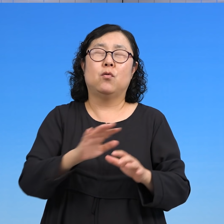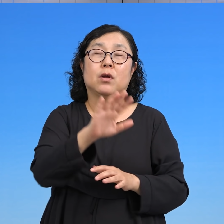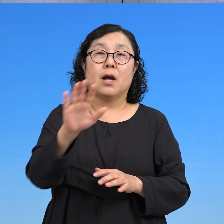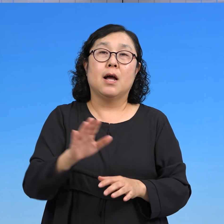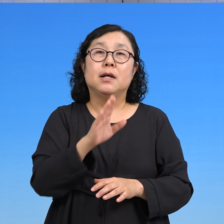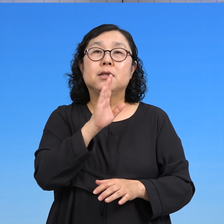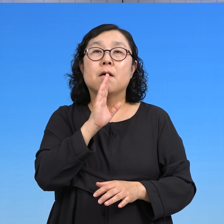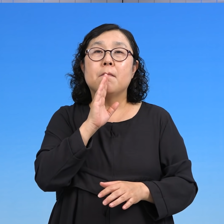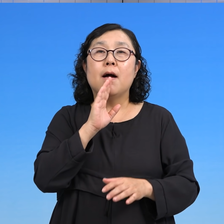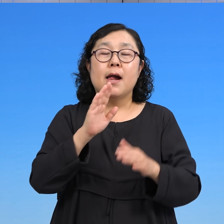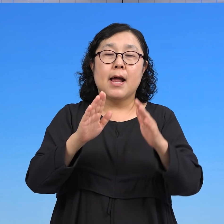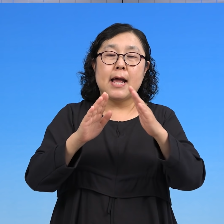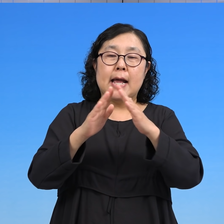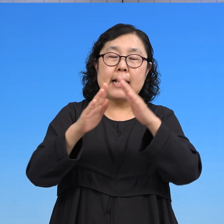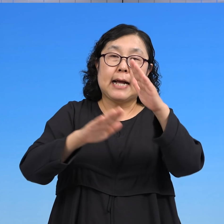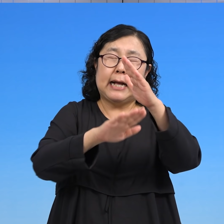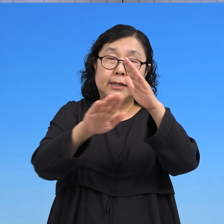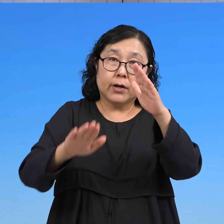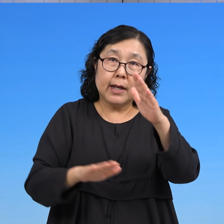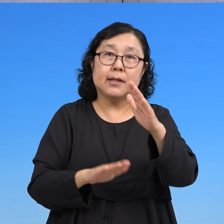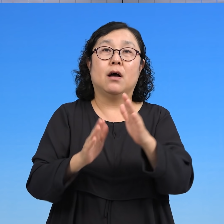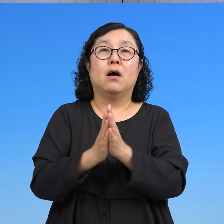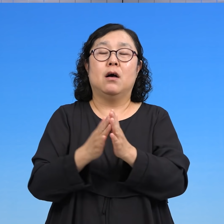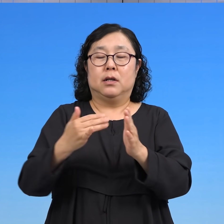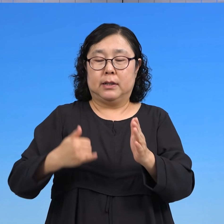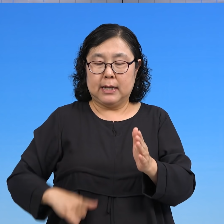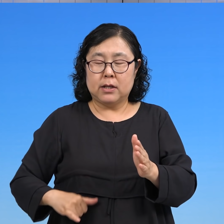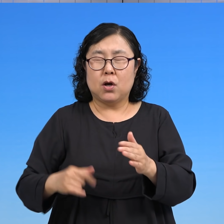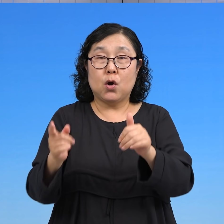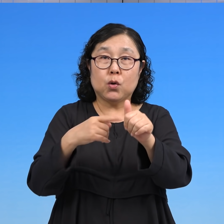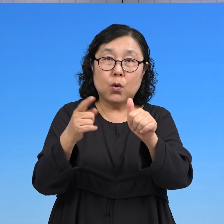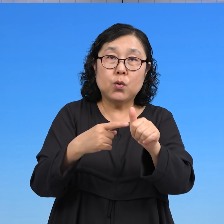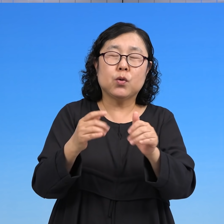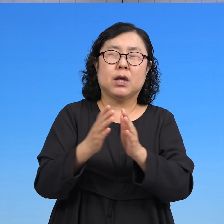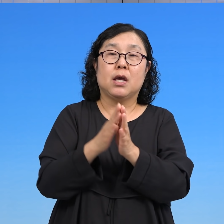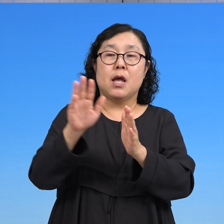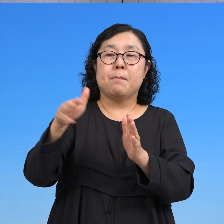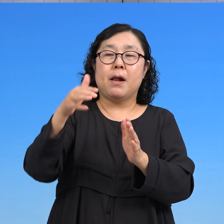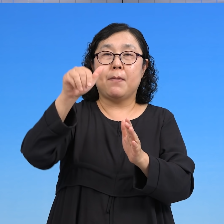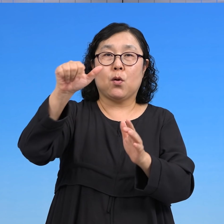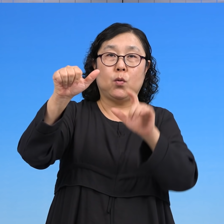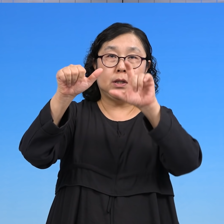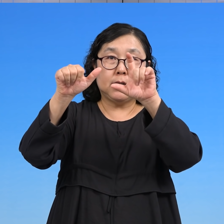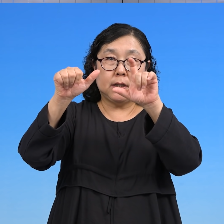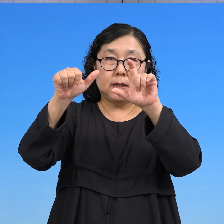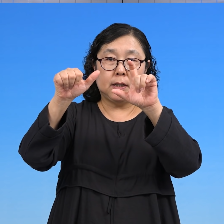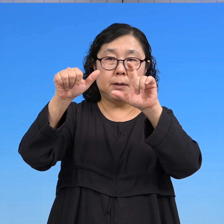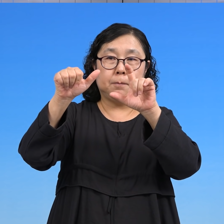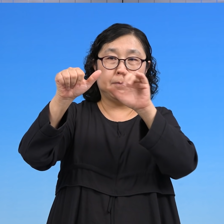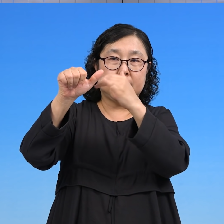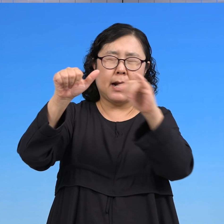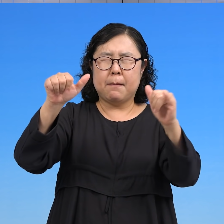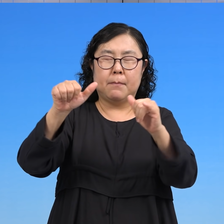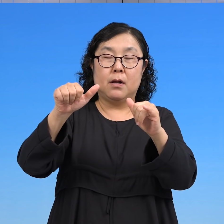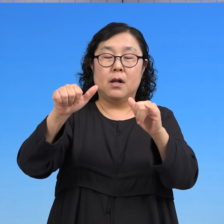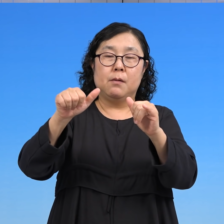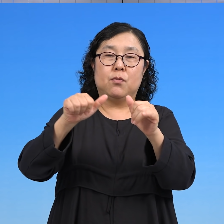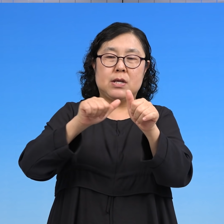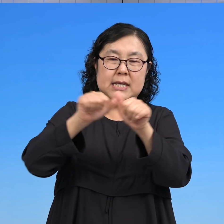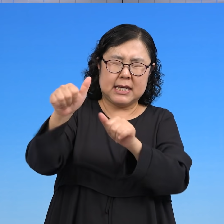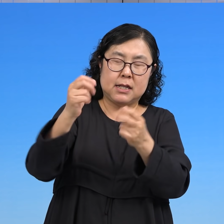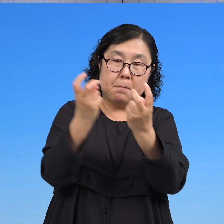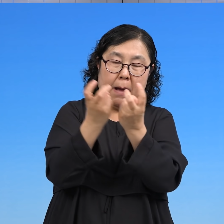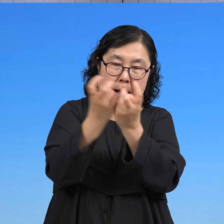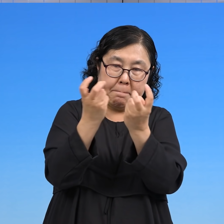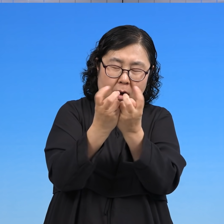오늘 우리가 정말 가정에서 자녀 교육이라는 게 갈멜산에서 850명을 무찌르는 비결 10가지,